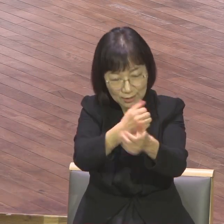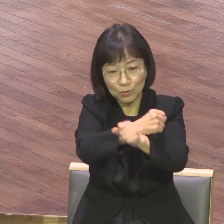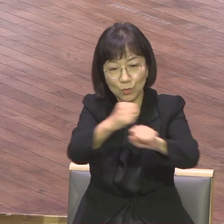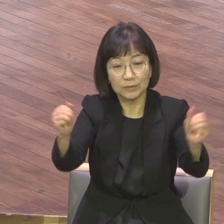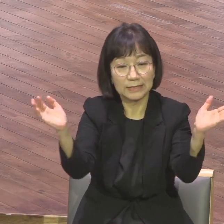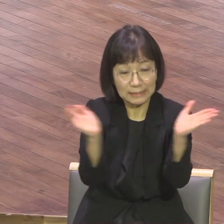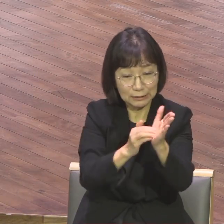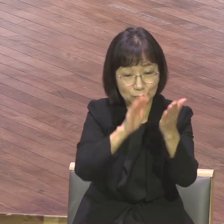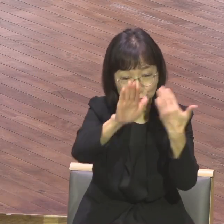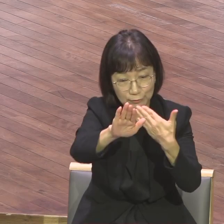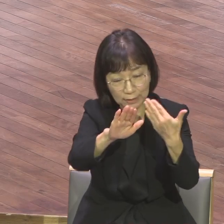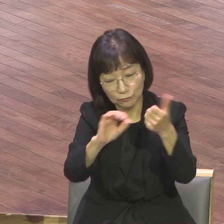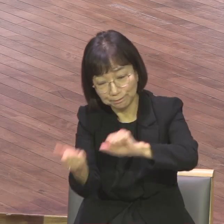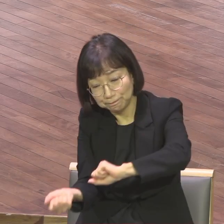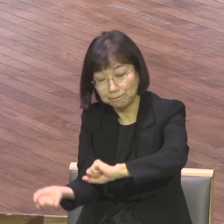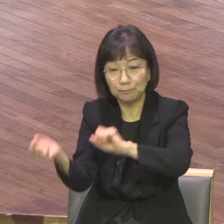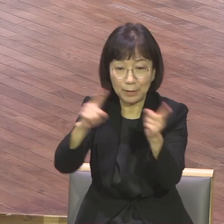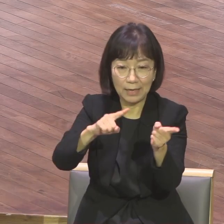부활하셨어요.